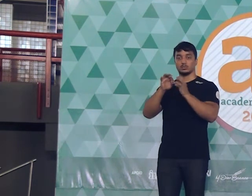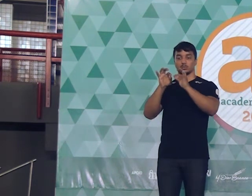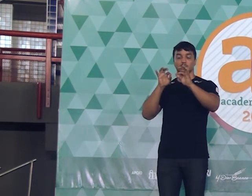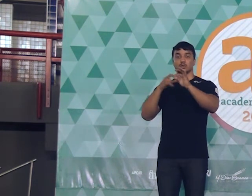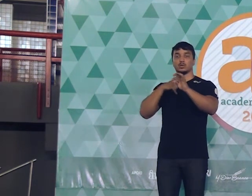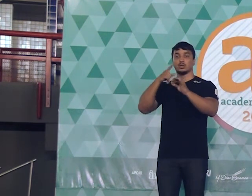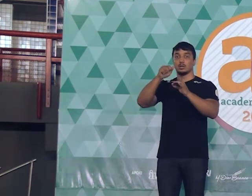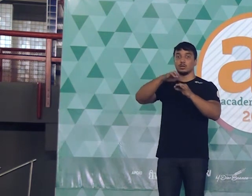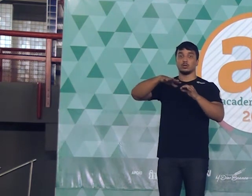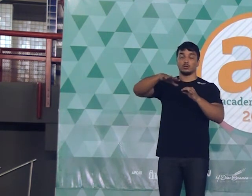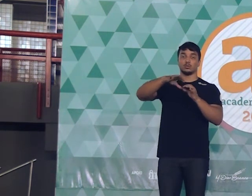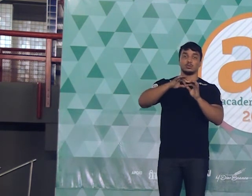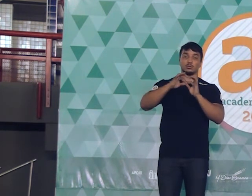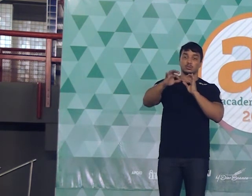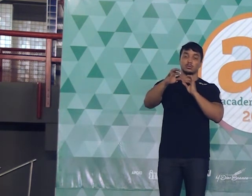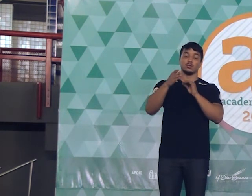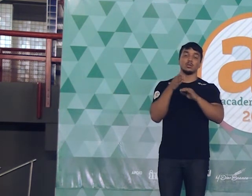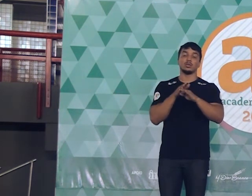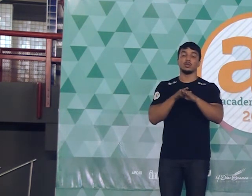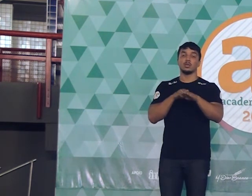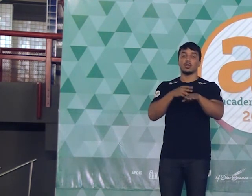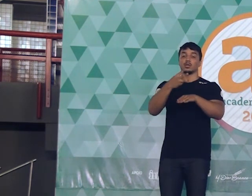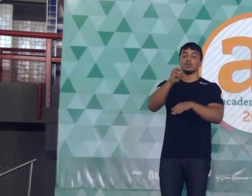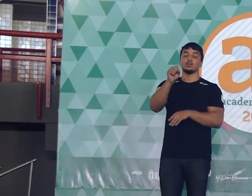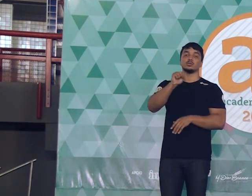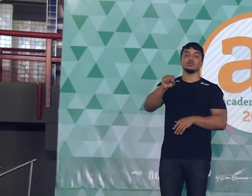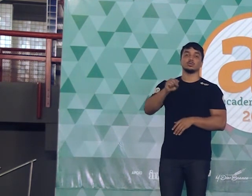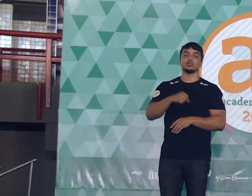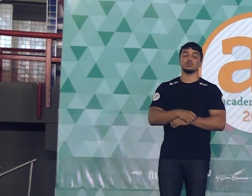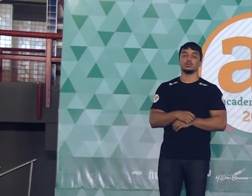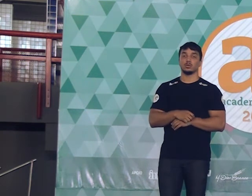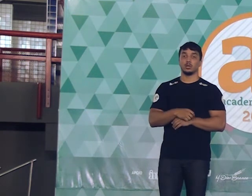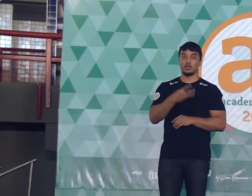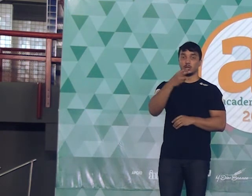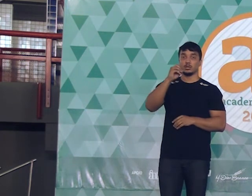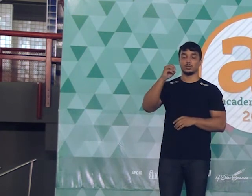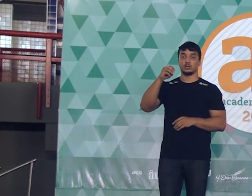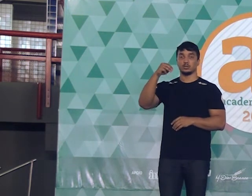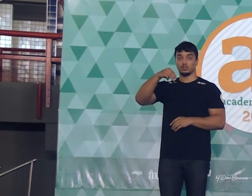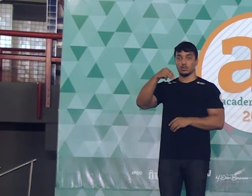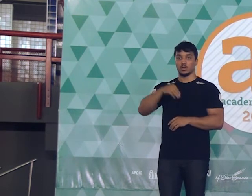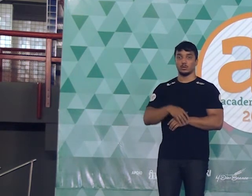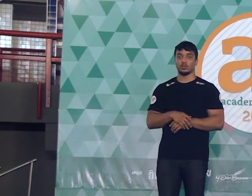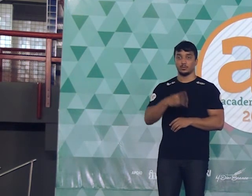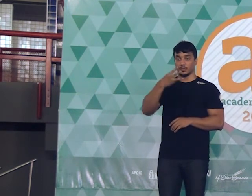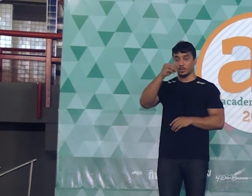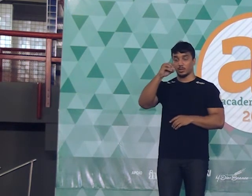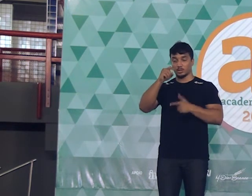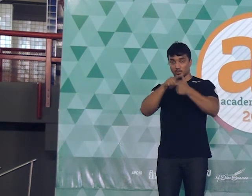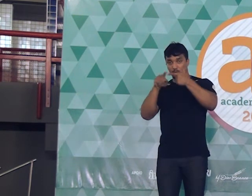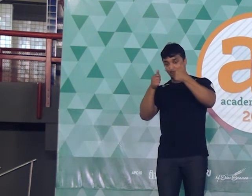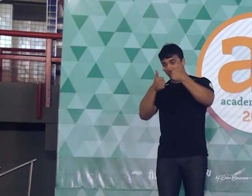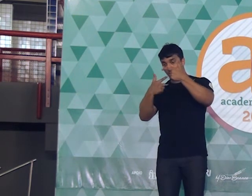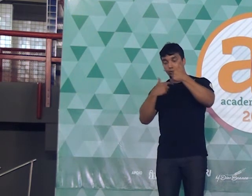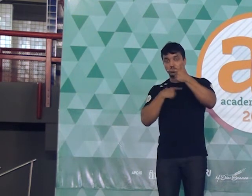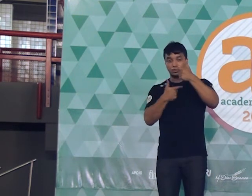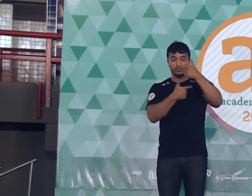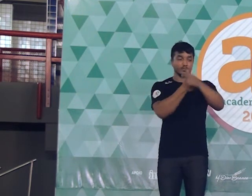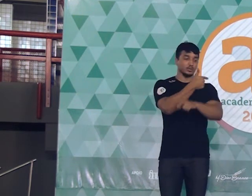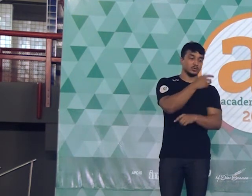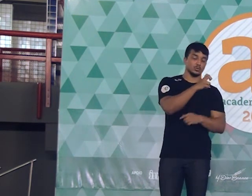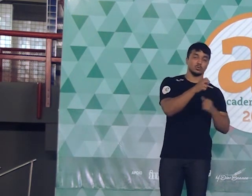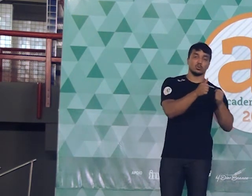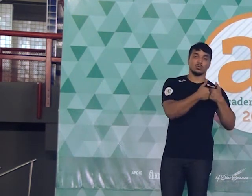E o espaço que o ônibus vai andar em 30 segundos é de 300 metros. 300 por 12, eu tenho 25